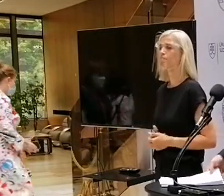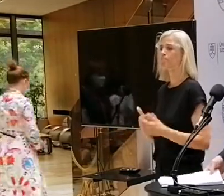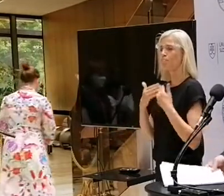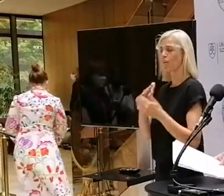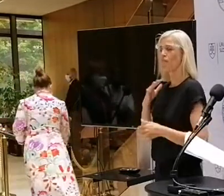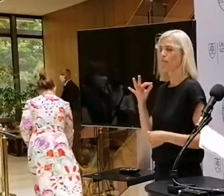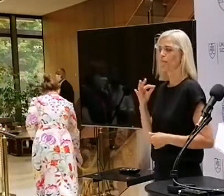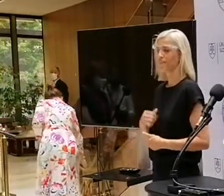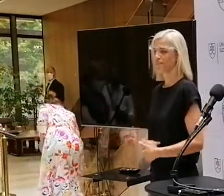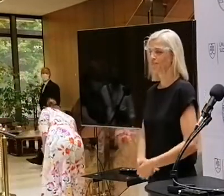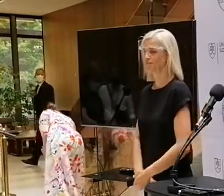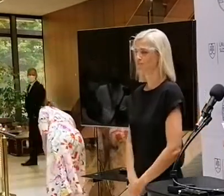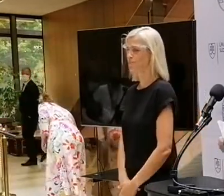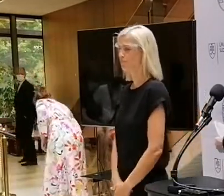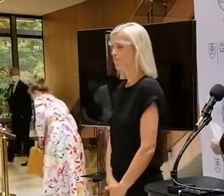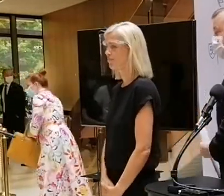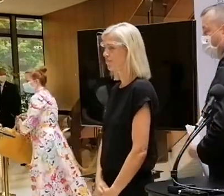Ďakujem veľmi pekne.